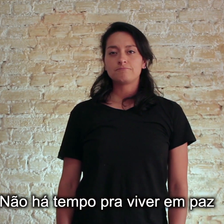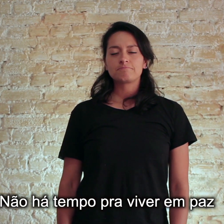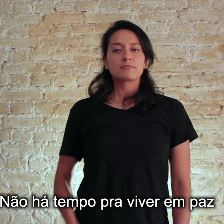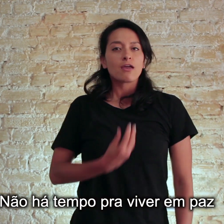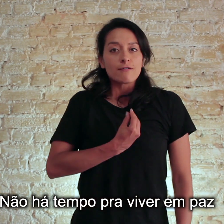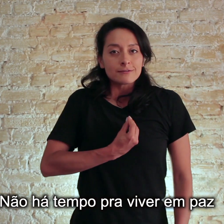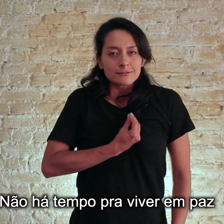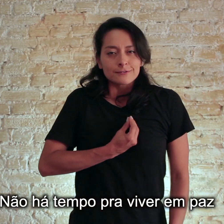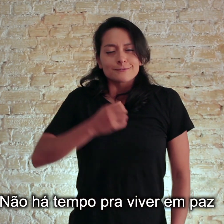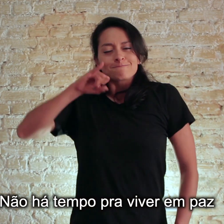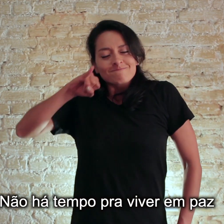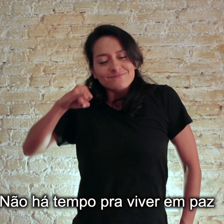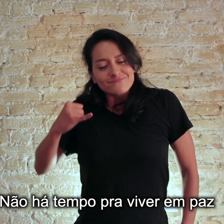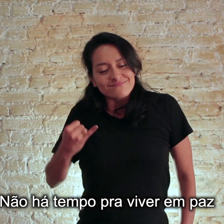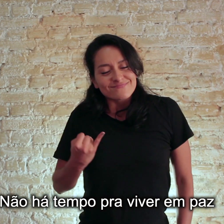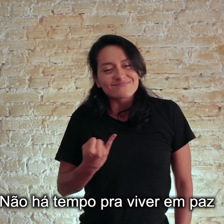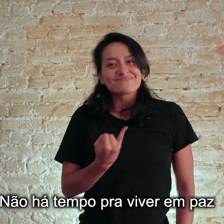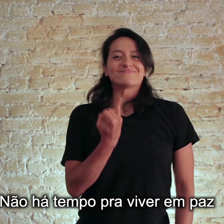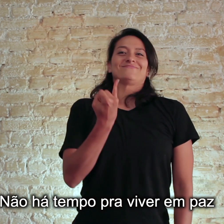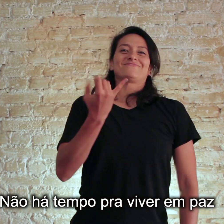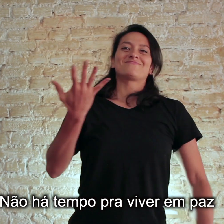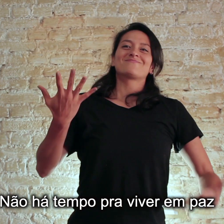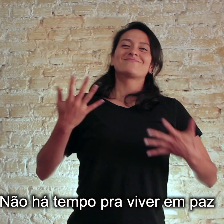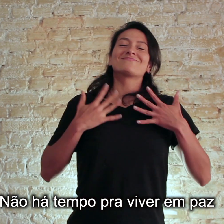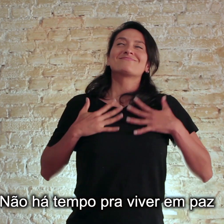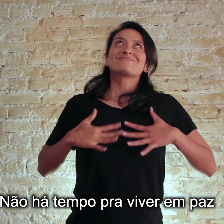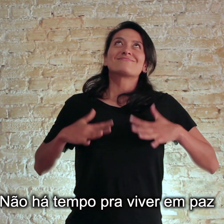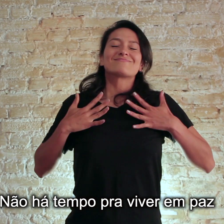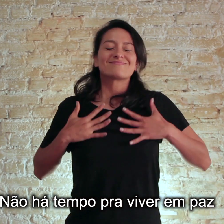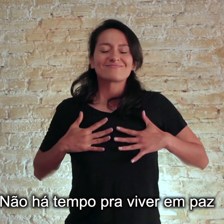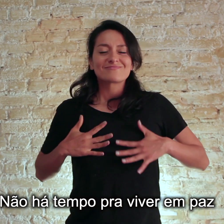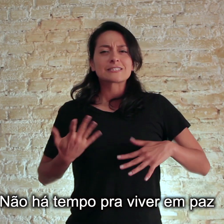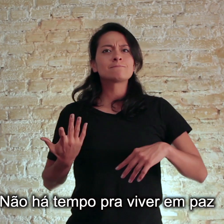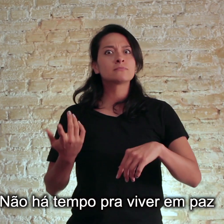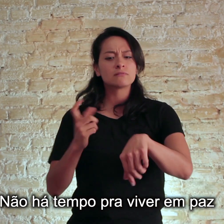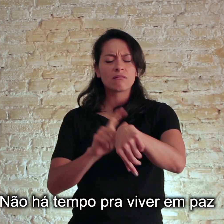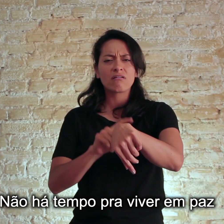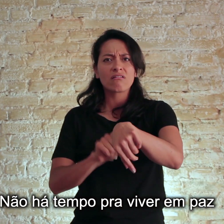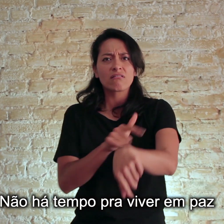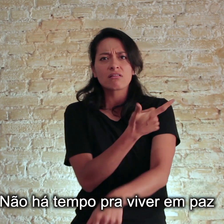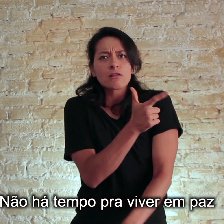Não há tempo pra viver em paz.